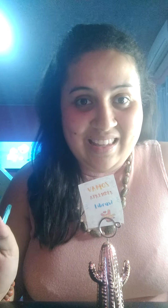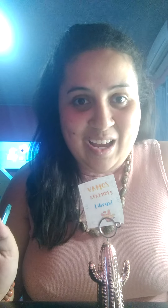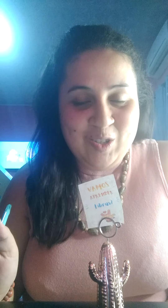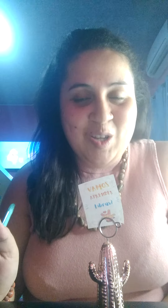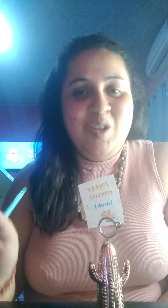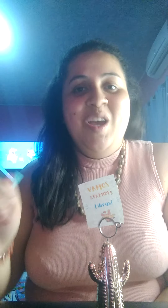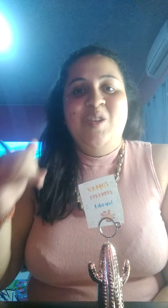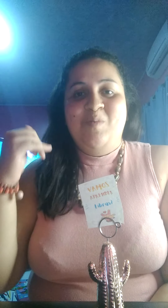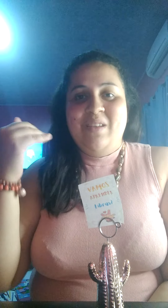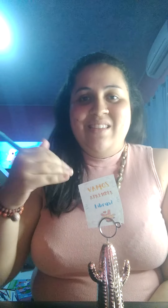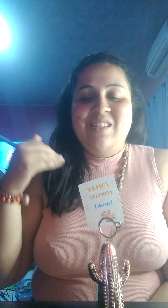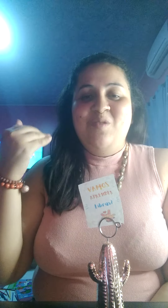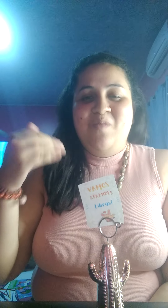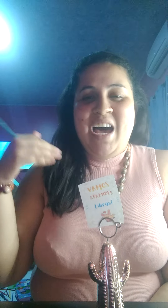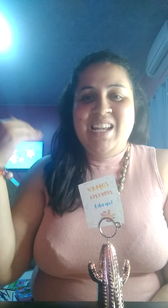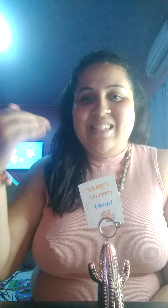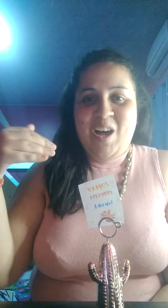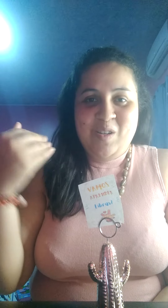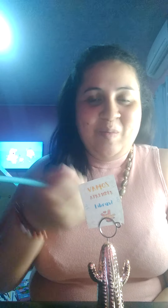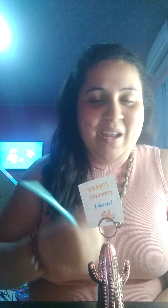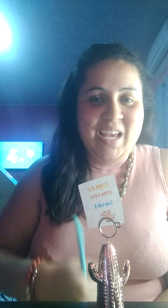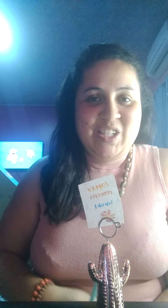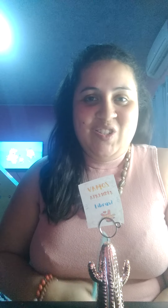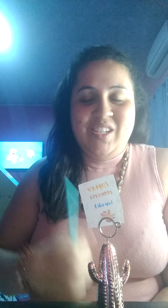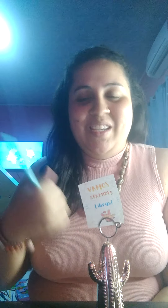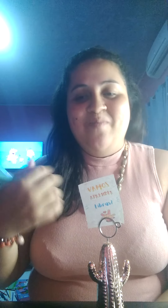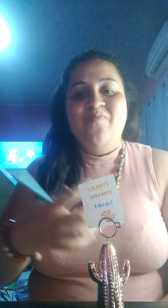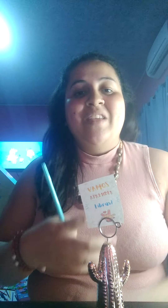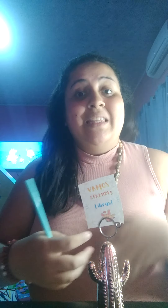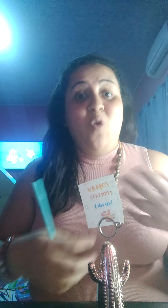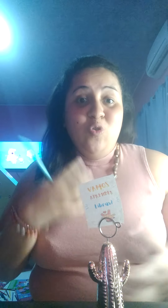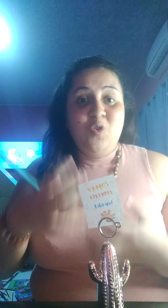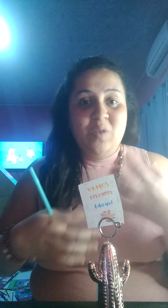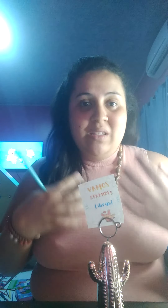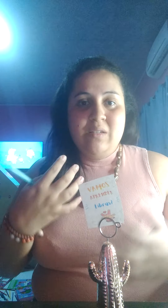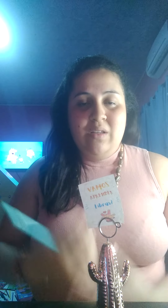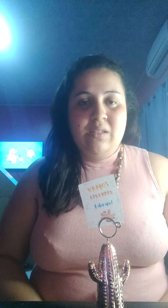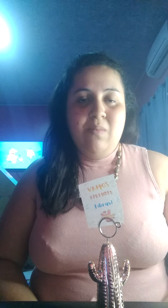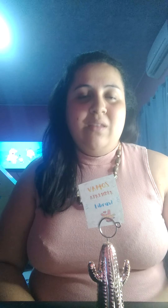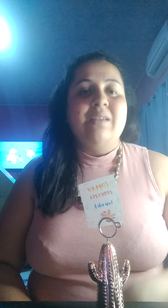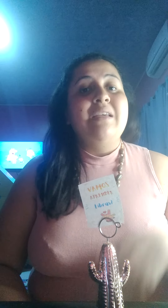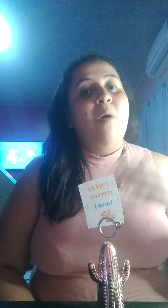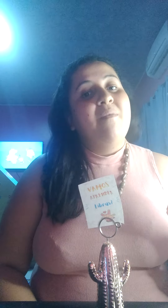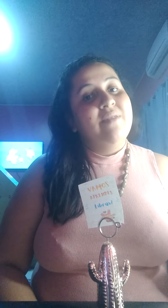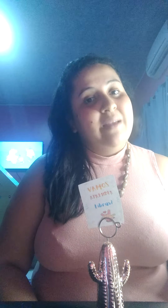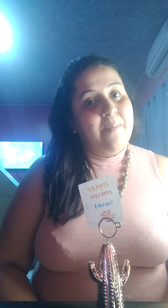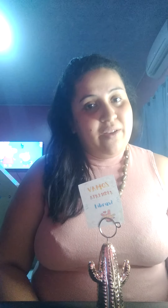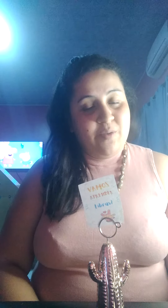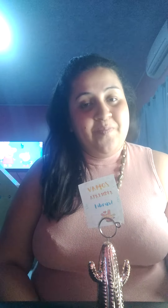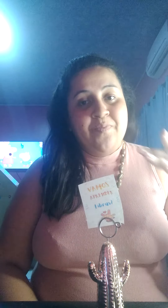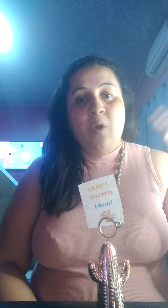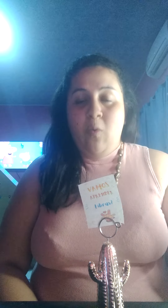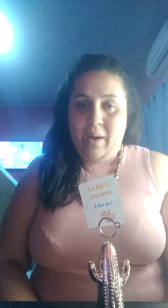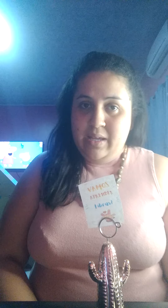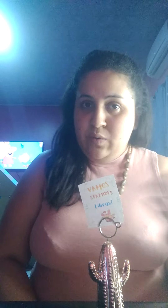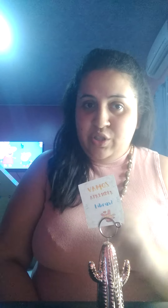tá, gente? A gente precisa de várias aulas pra gente ir construindo esse conhecimento. Assim como você aprende uma língua